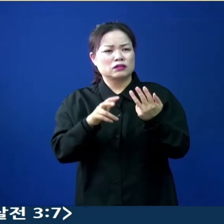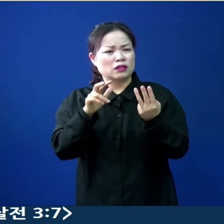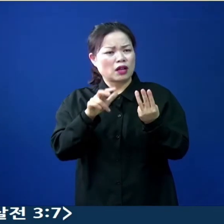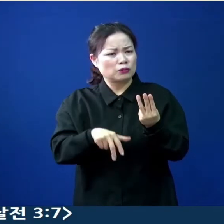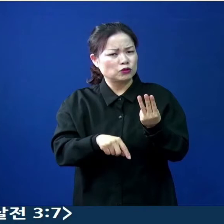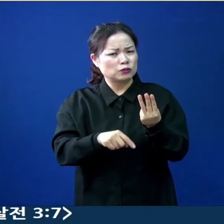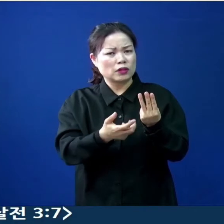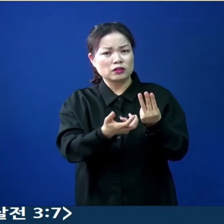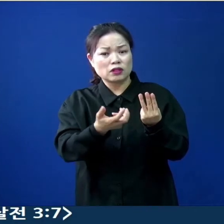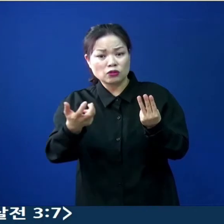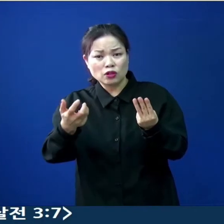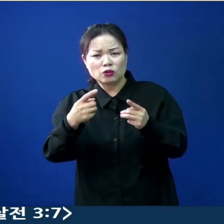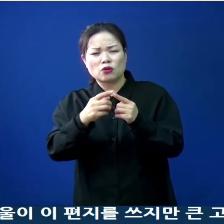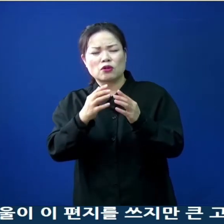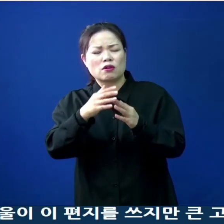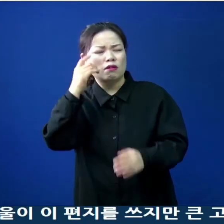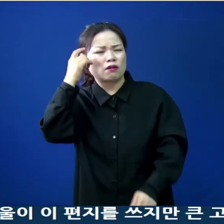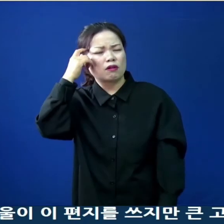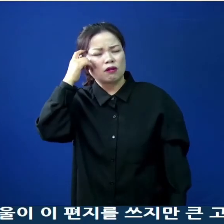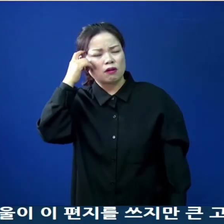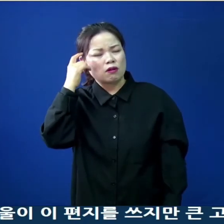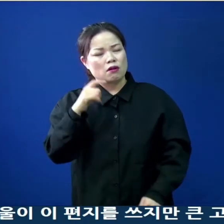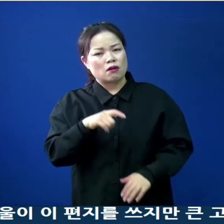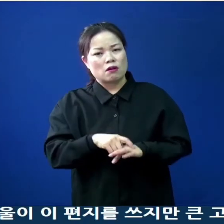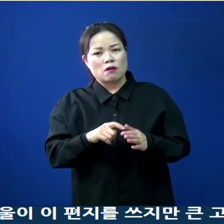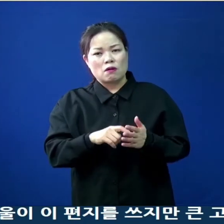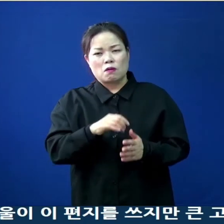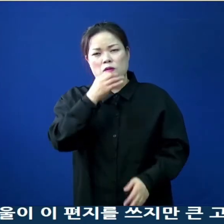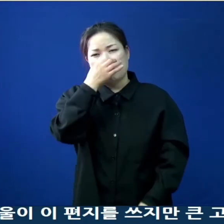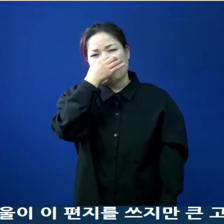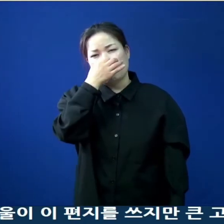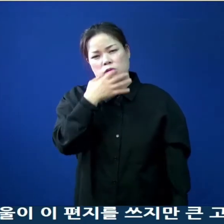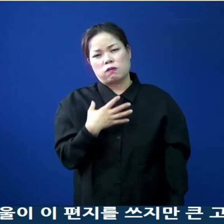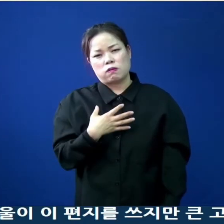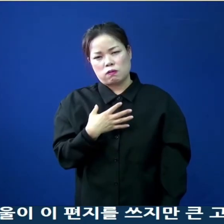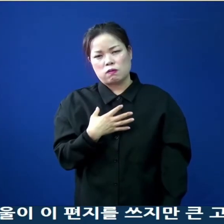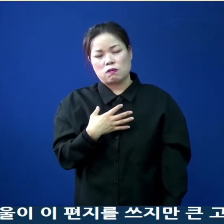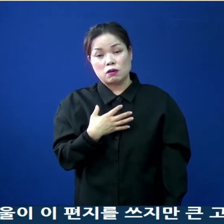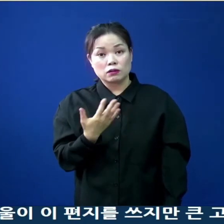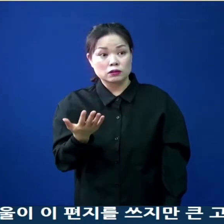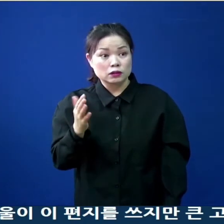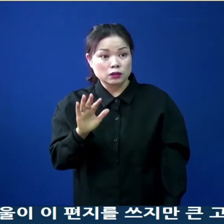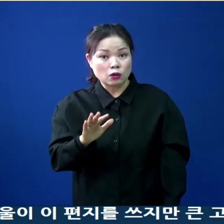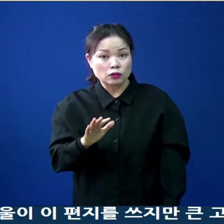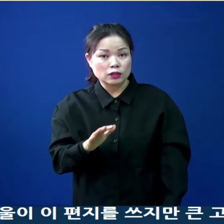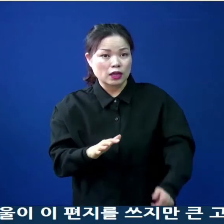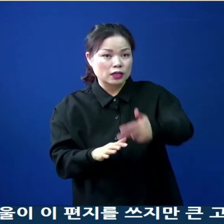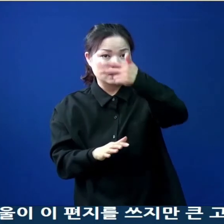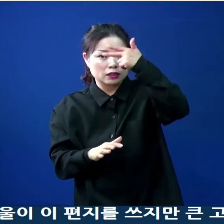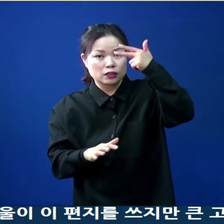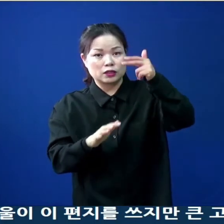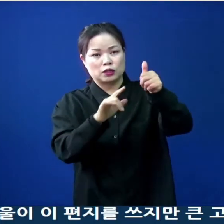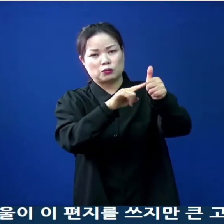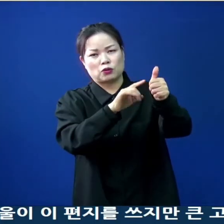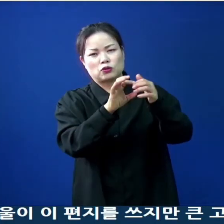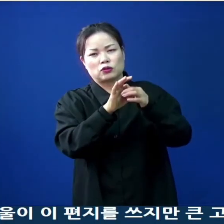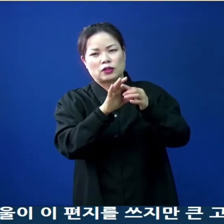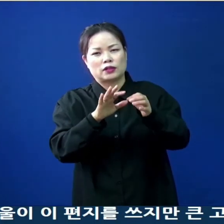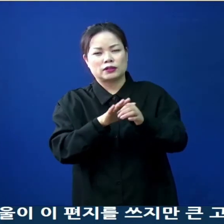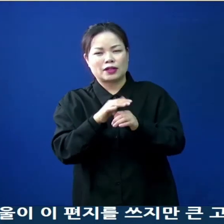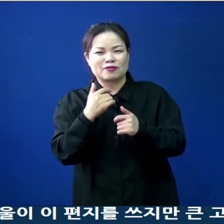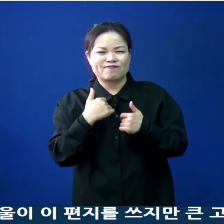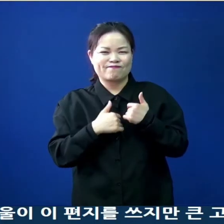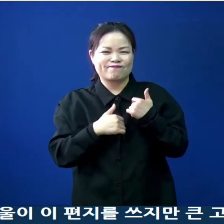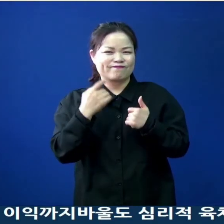떠나왔던 이 교회를 생각하며 너무나 마음이 힘들고 어려웠습니다. 그런데 디모데를 통해서 사랑과 기쁨의